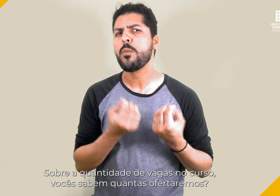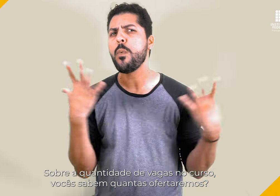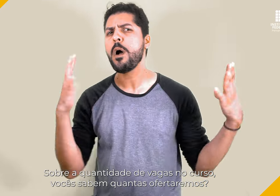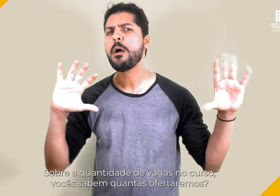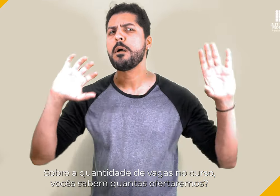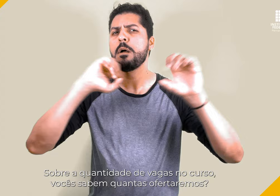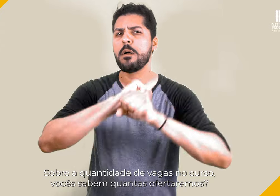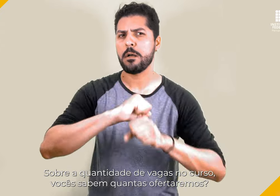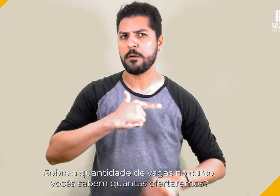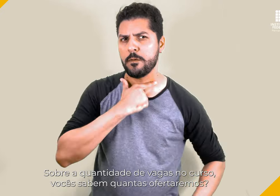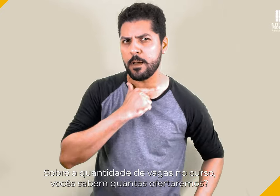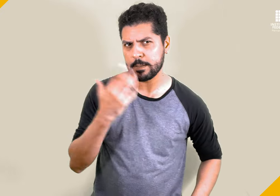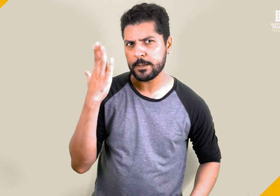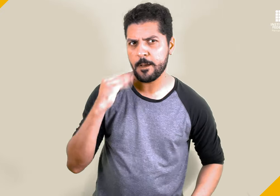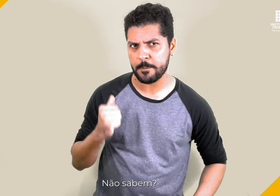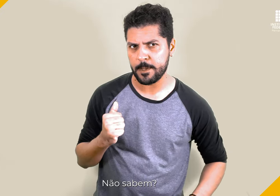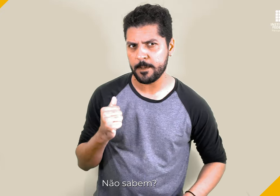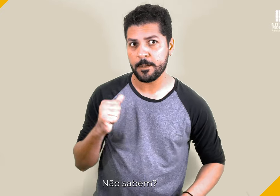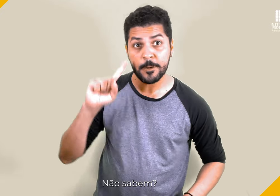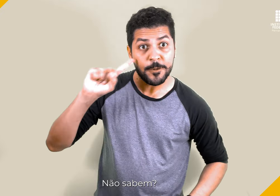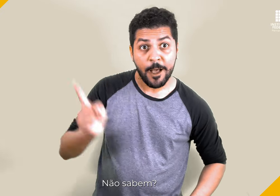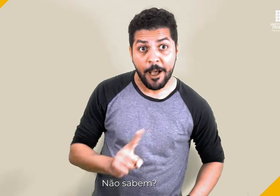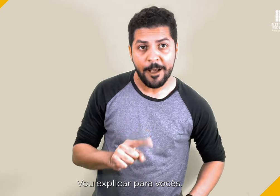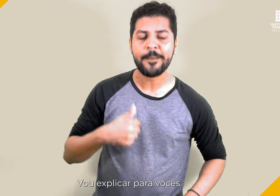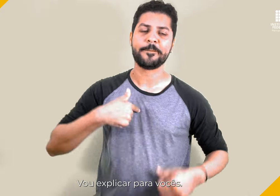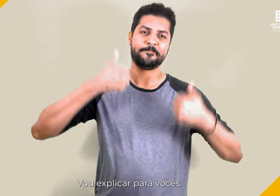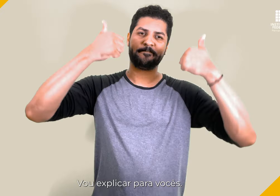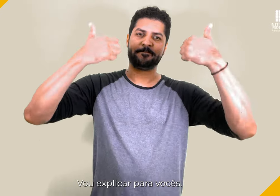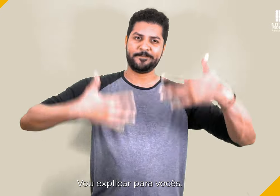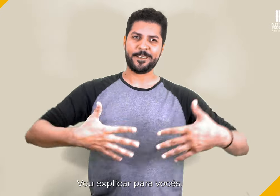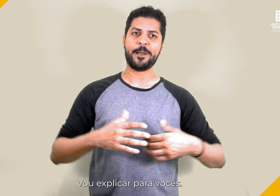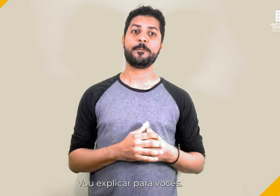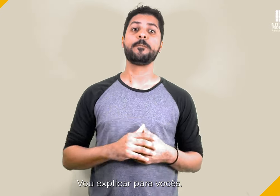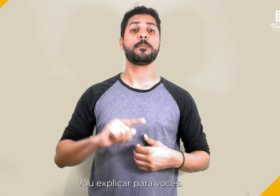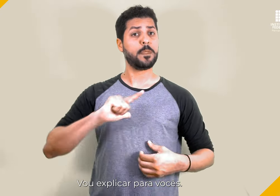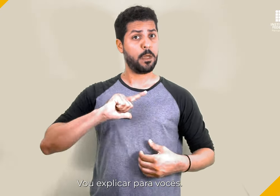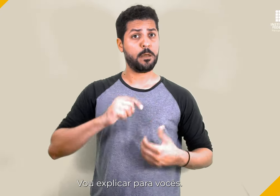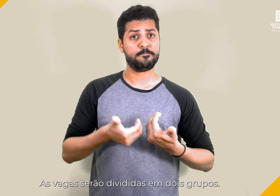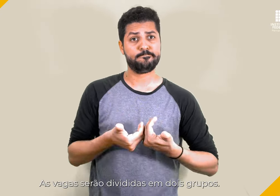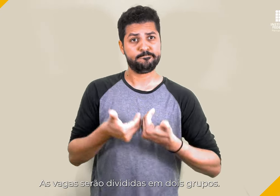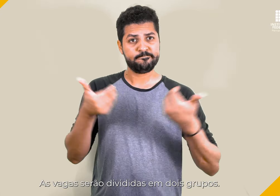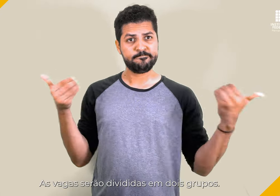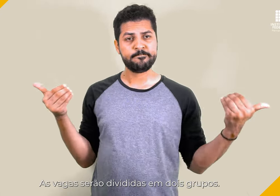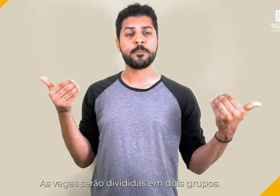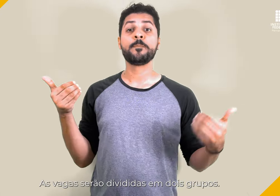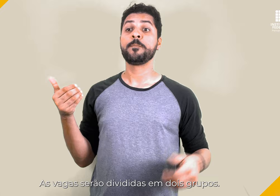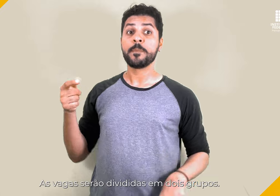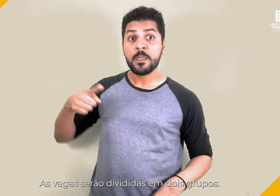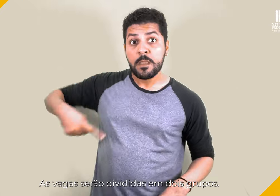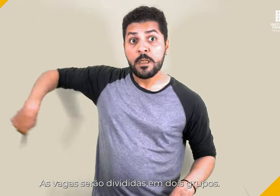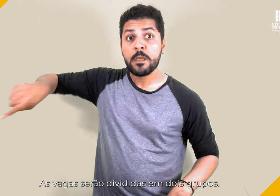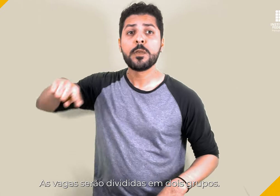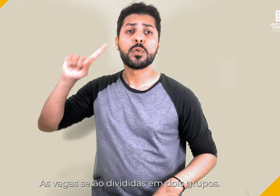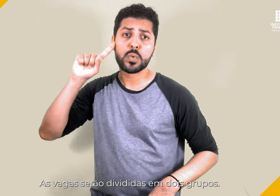sabem quantas ofertaremos? Não sabem? Vou explicar para vocês. As vagas serão divididas em dois grupos.